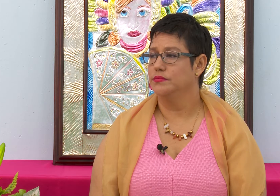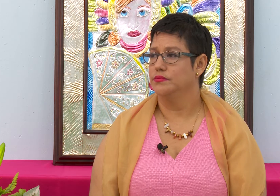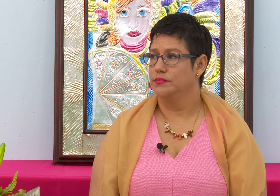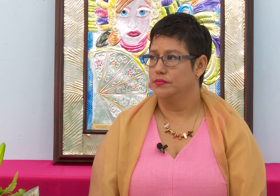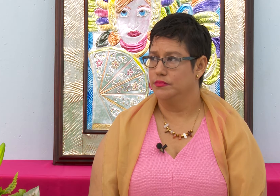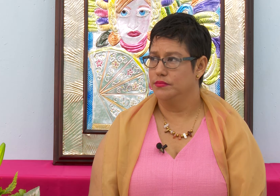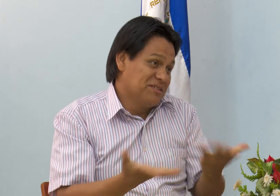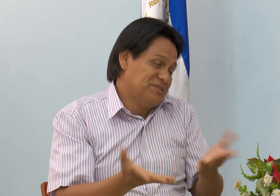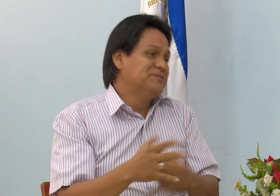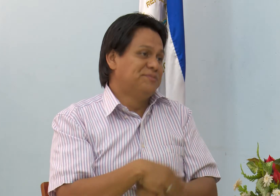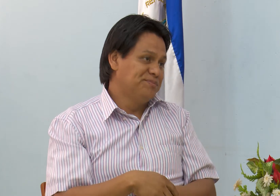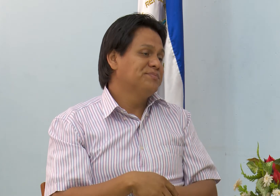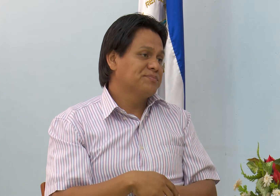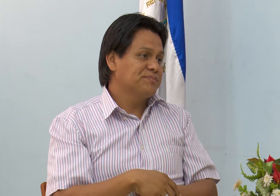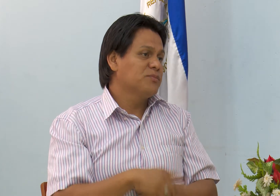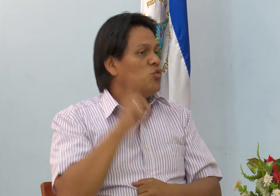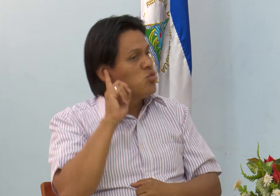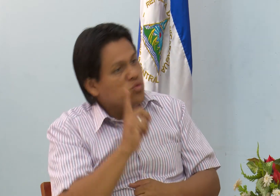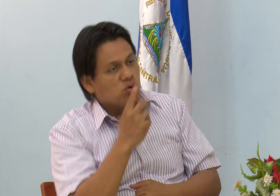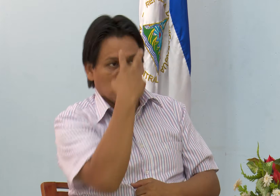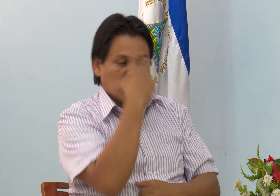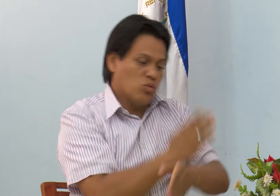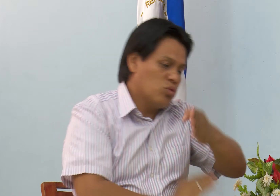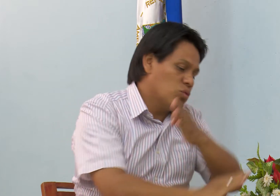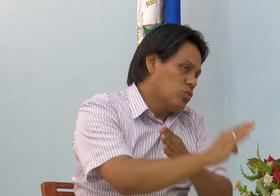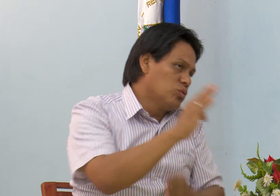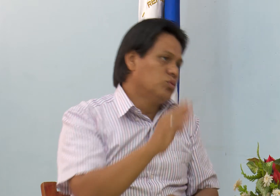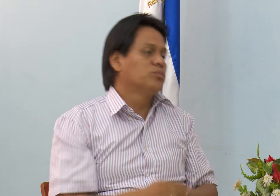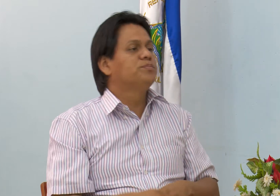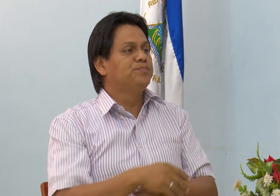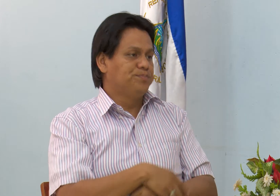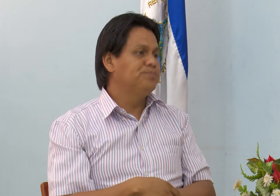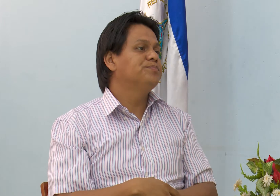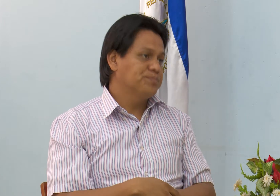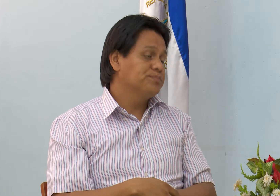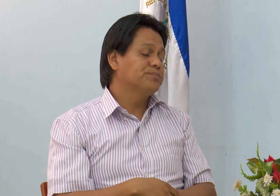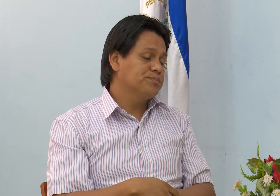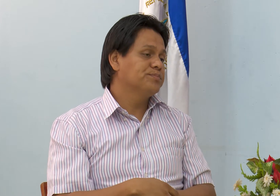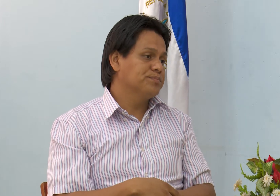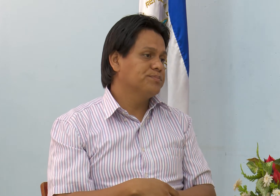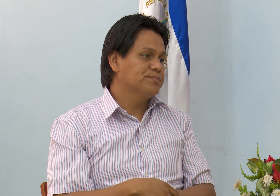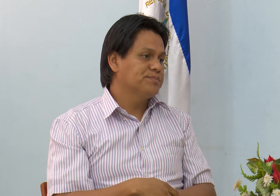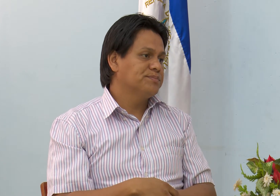Por ejemplo, nosotros, nuestro gran problema es la comunicación. Las personas ciegas, algunas veces por su misma movilidad, o las personas con